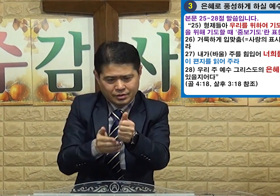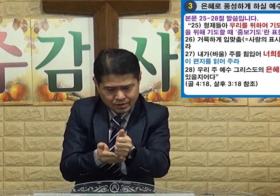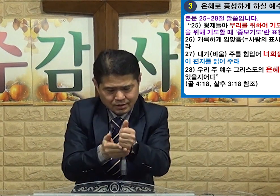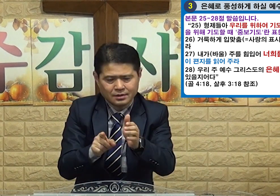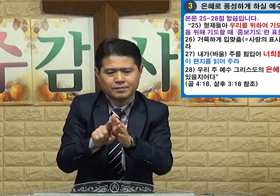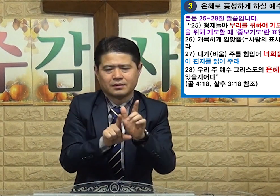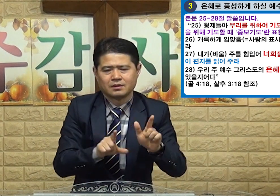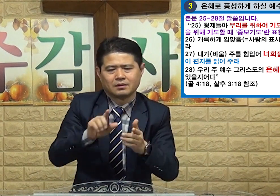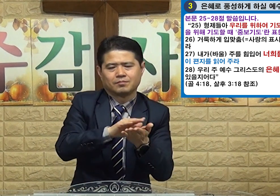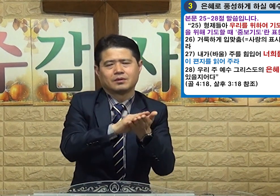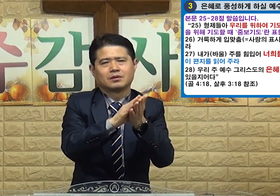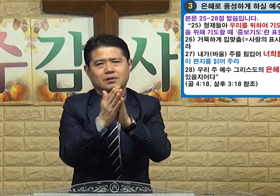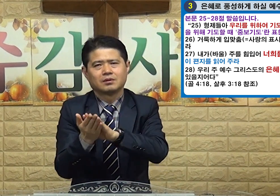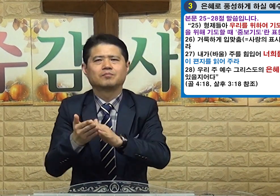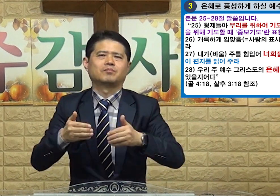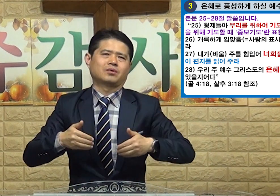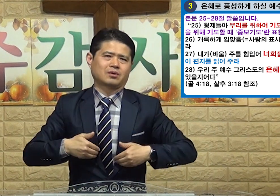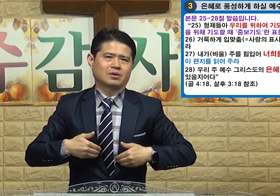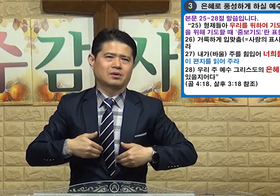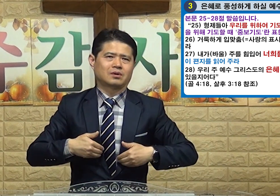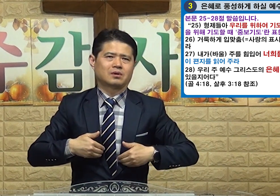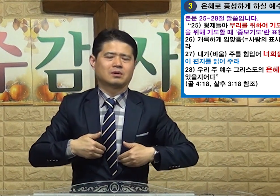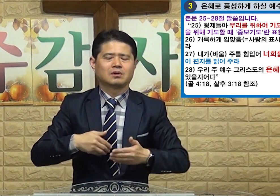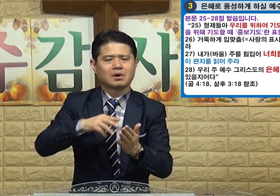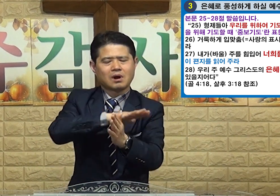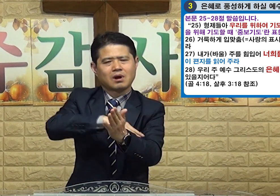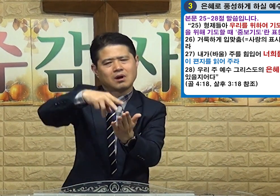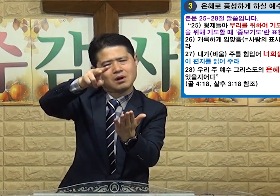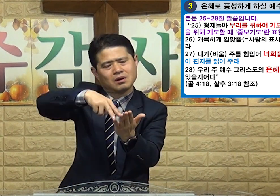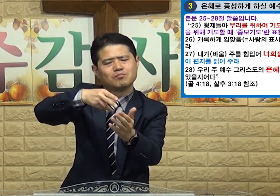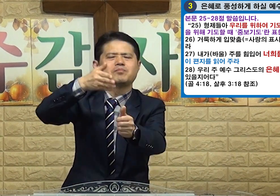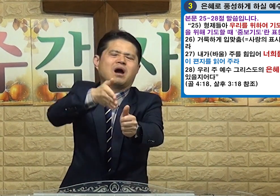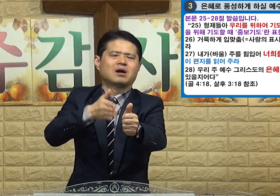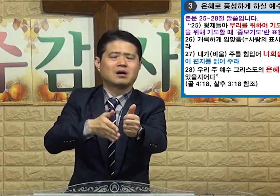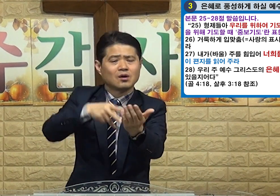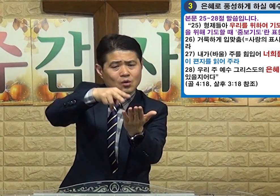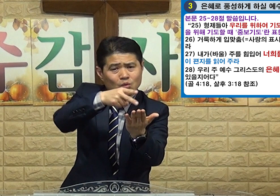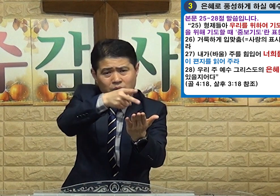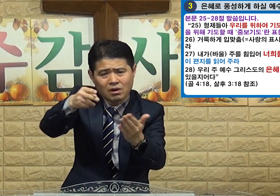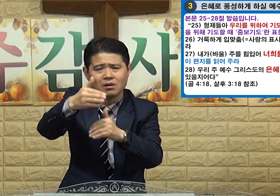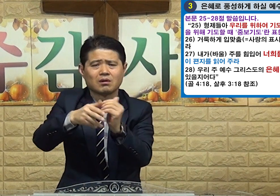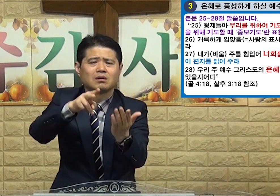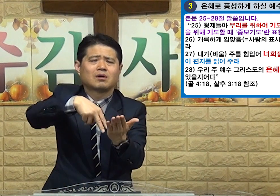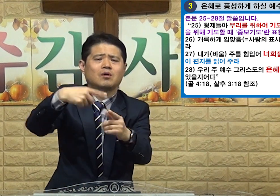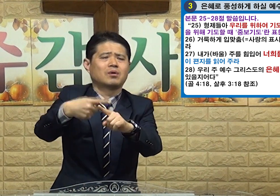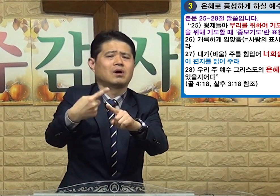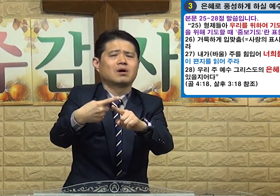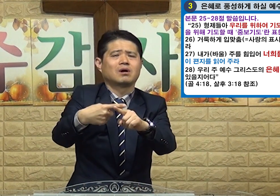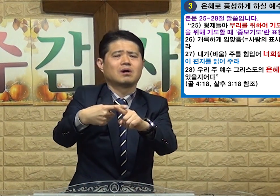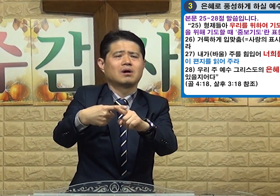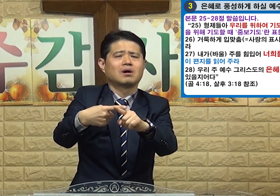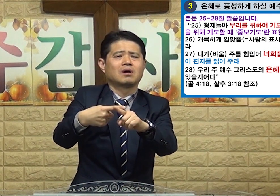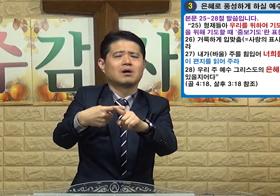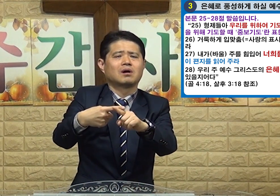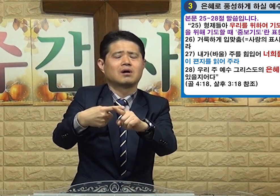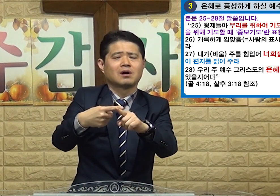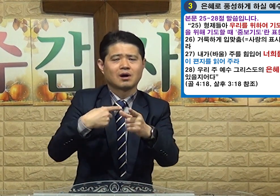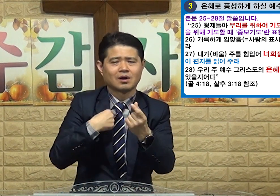전하고 순종하면서 믿음의 생활로 변하는 것이 필요한 것입니다. 여러분들이 곧 이 성경을 읽는 것과 같습니다.